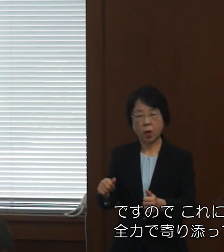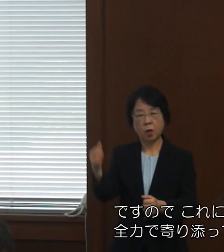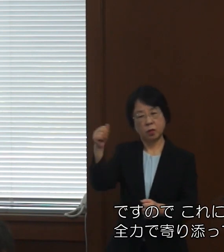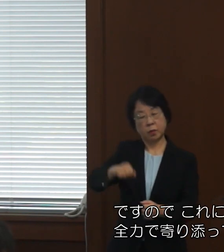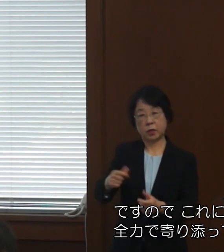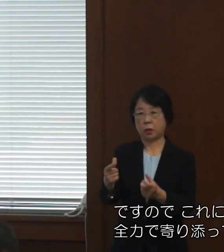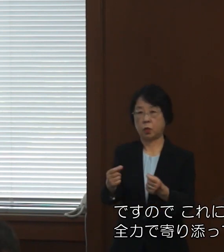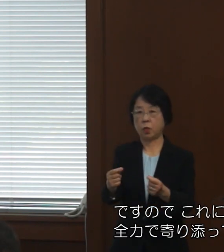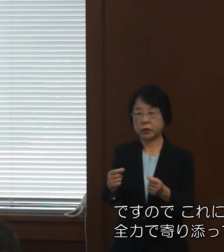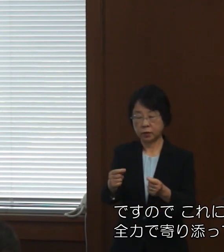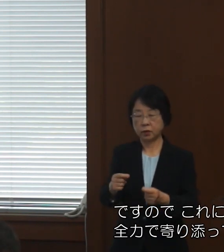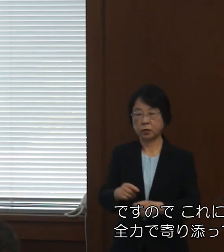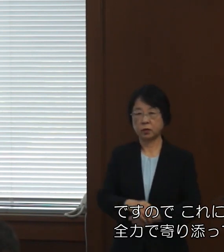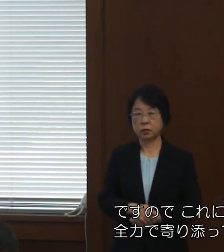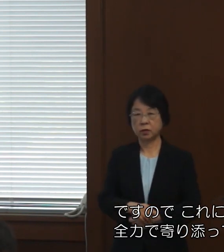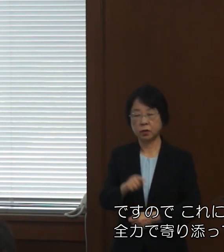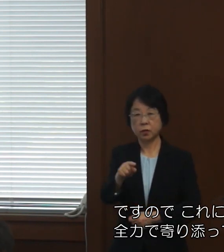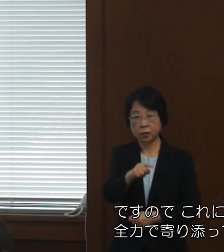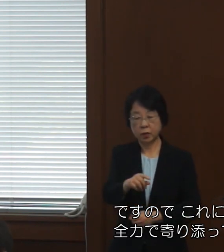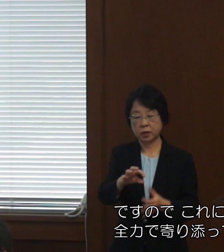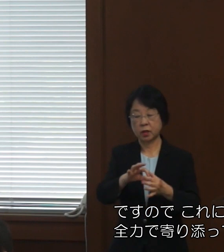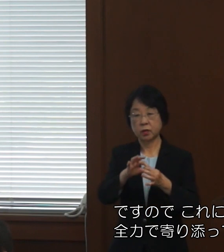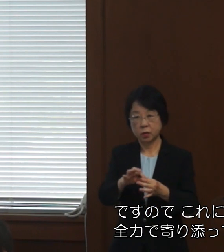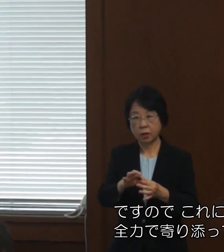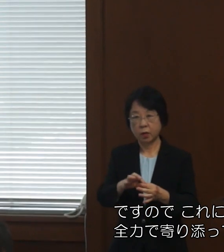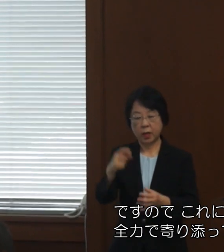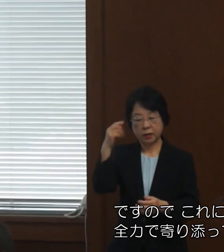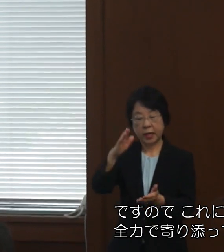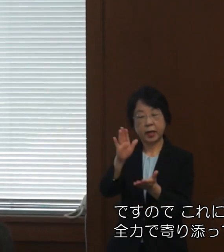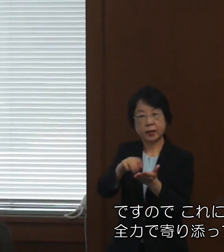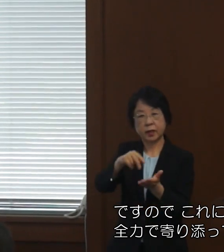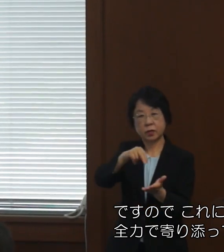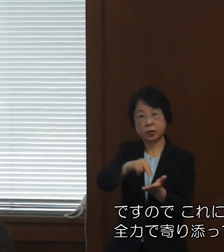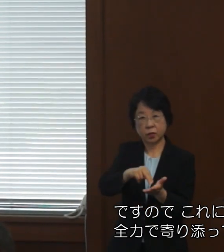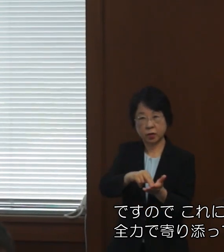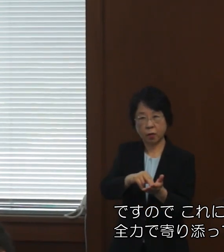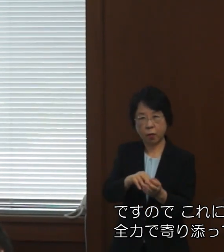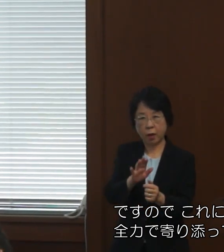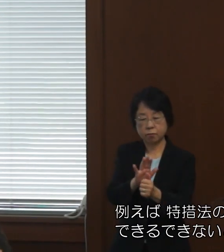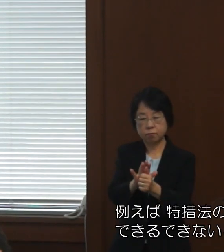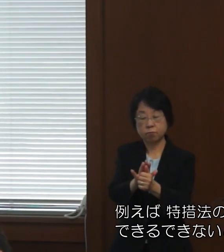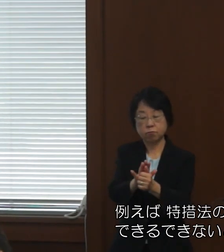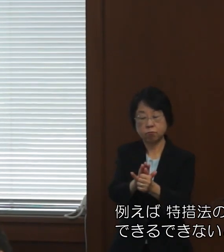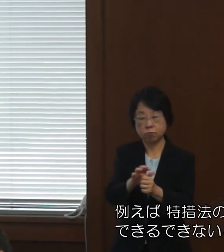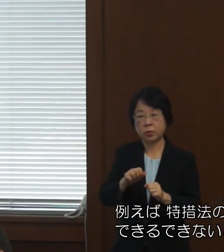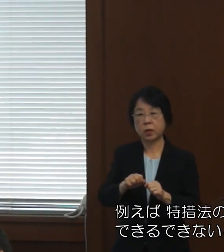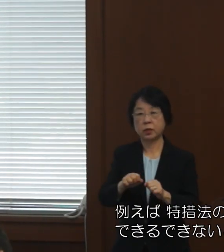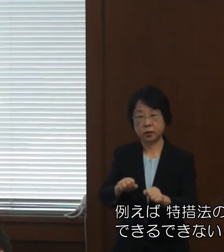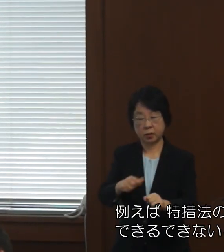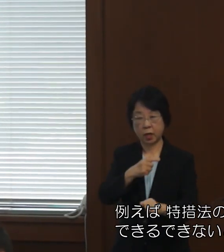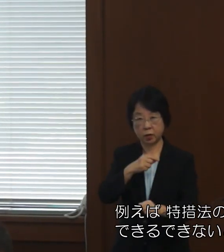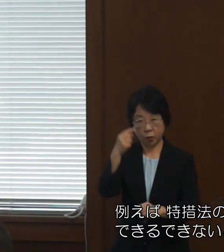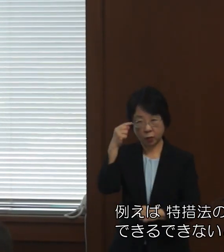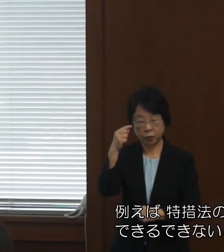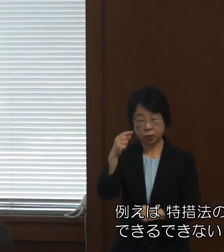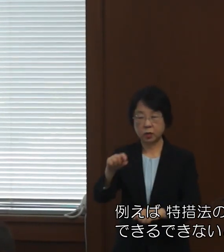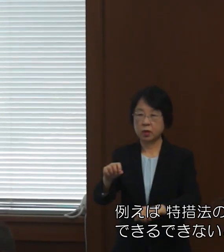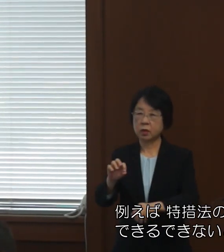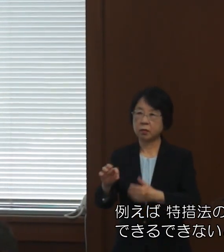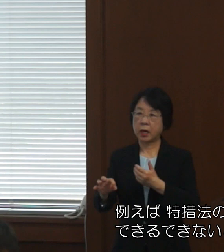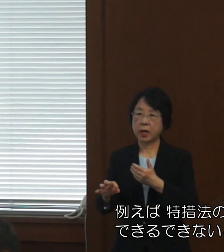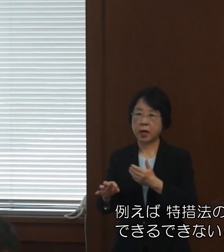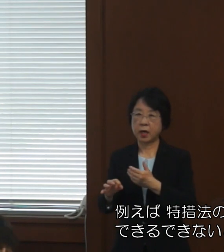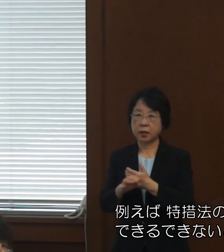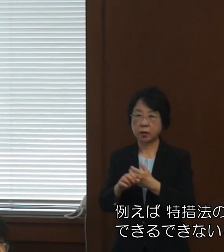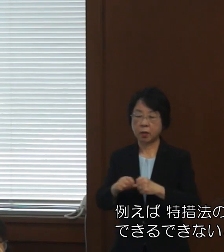とおりなんですですのでこれについては佐賀県としては全力で寄り添っていきたいと思いますけれども例えばその特措法の適用という